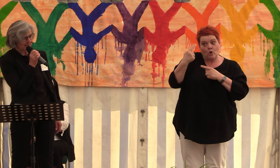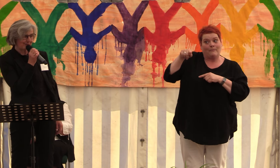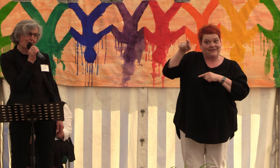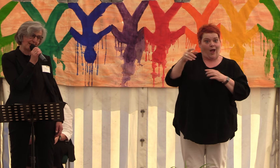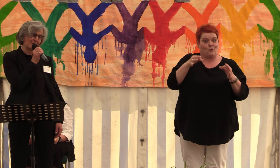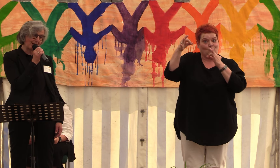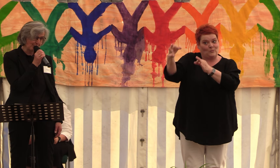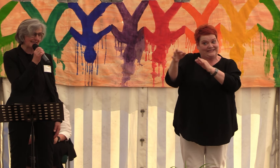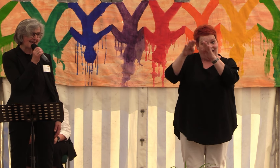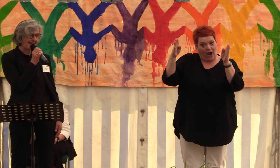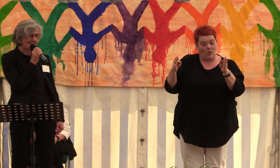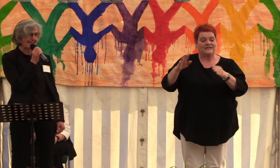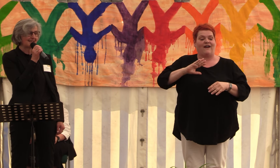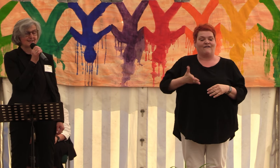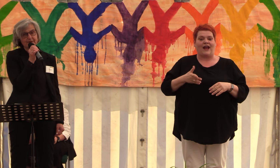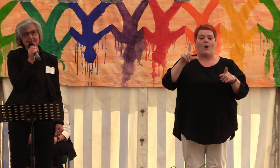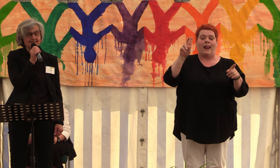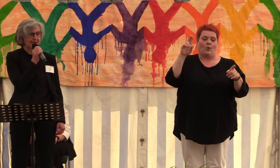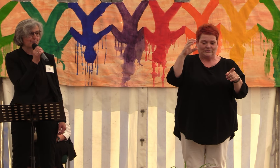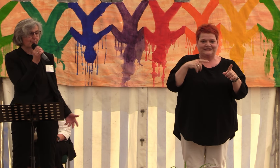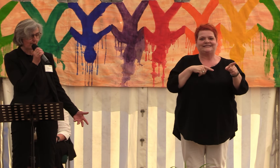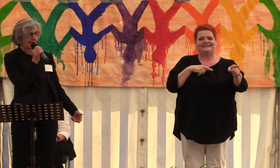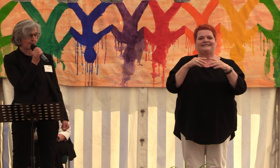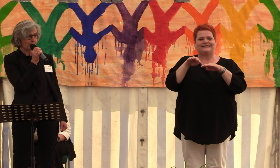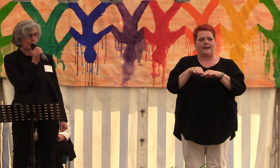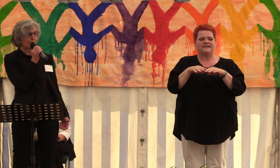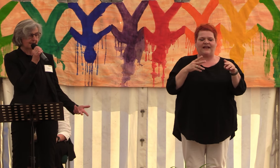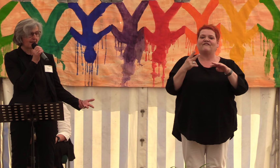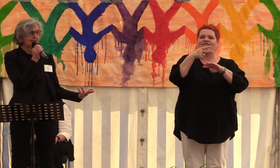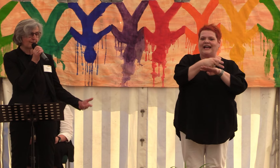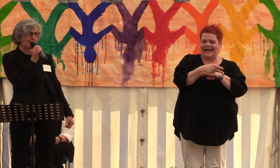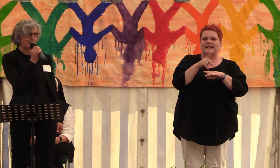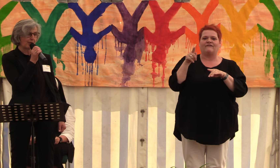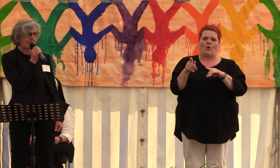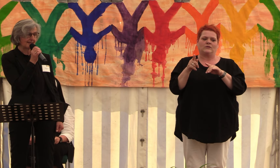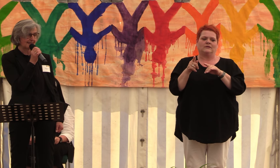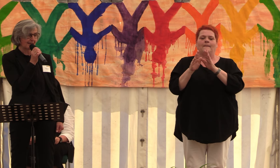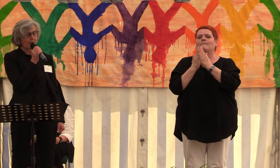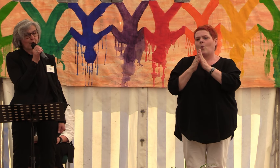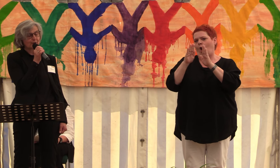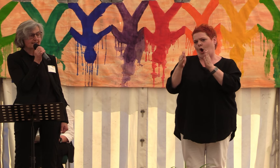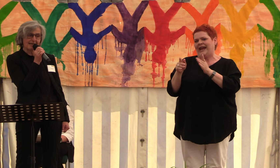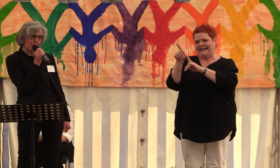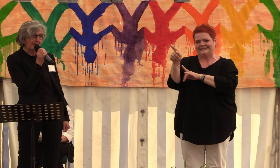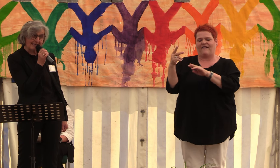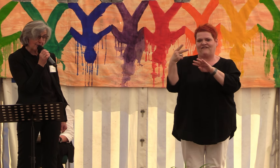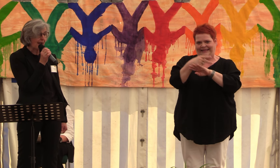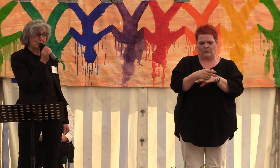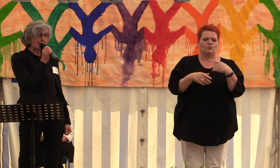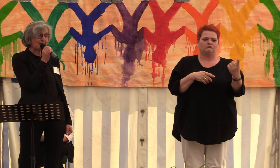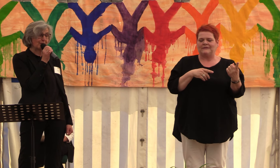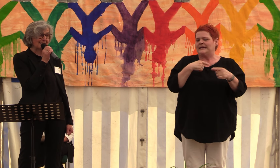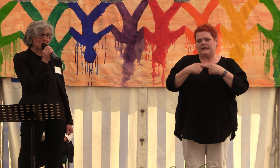dass Frau Claudia Lux da ist, als Vertreterin vom Herrn Buchhäuser, zweite Bürgermeisterin. Und Sie sind auch bei